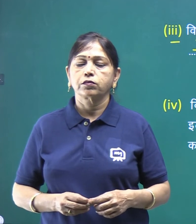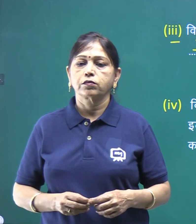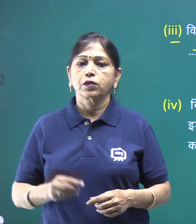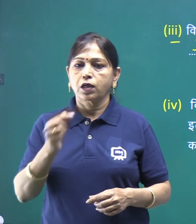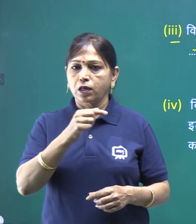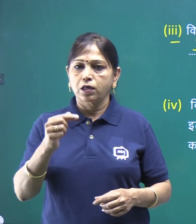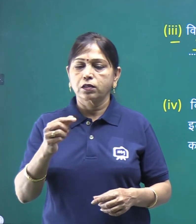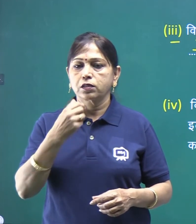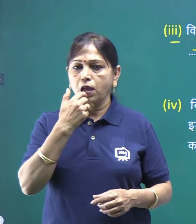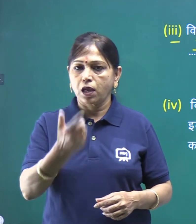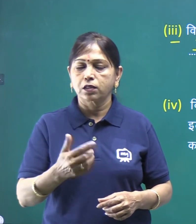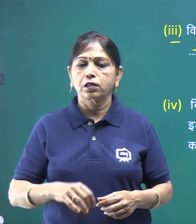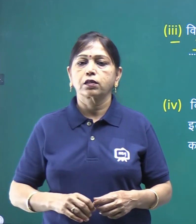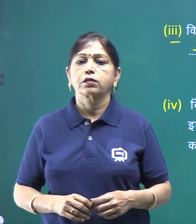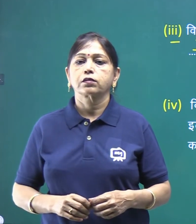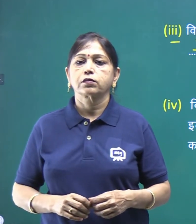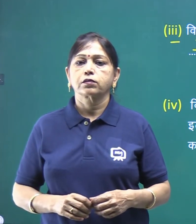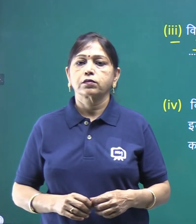रिक्त स्थान कहते हैं।